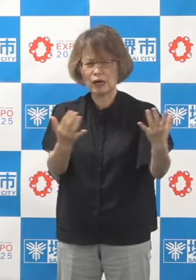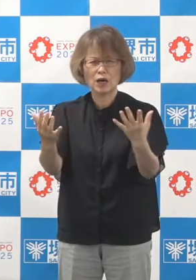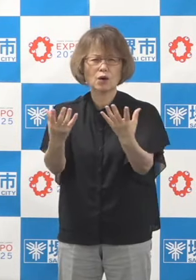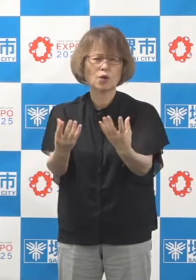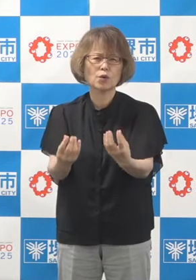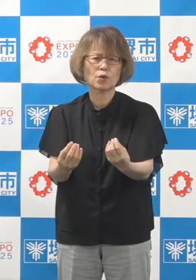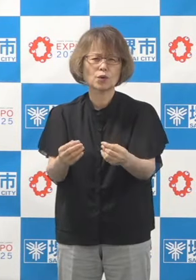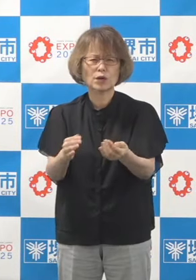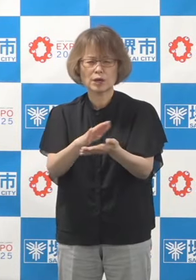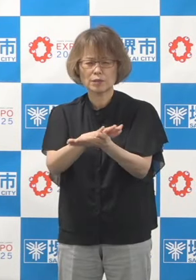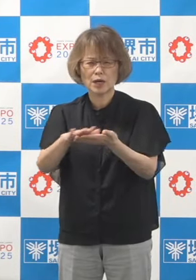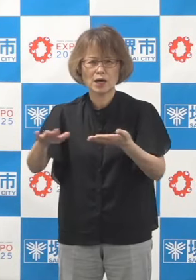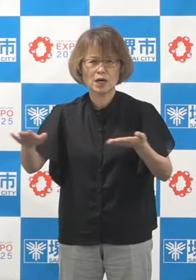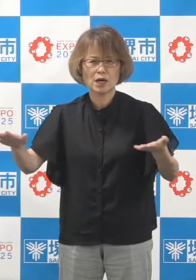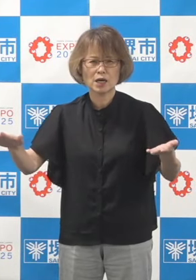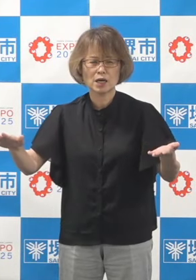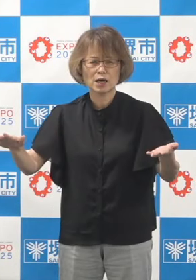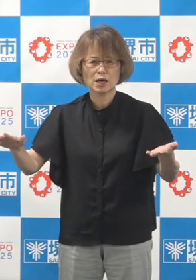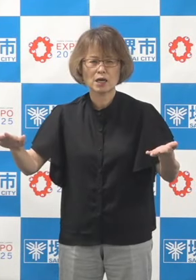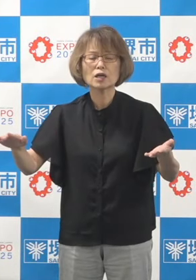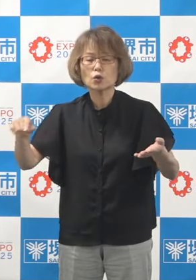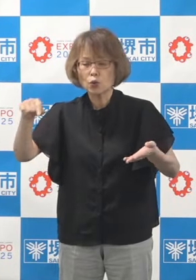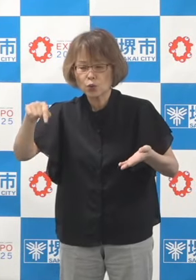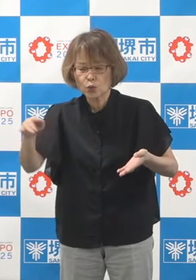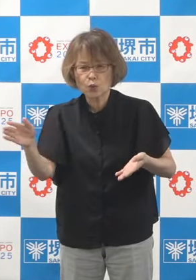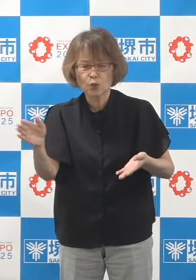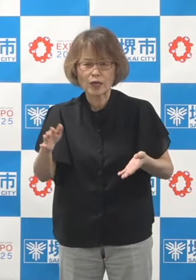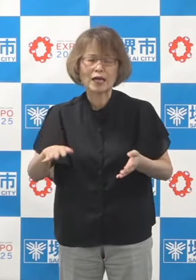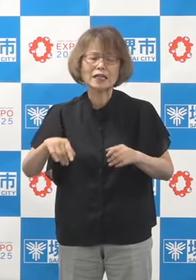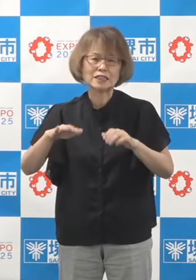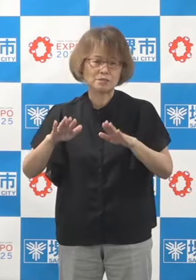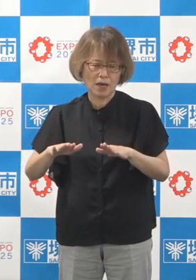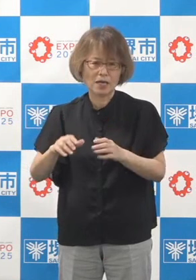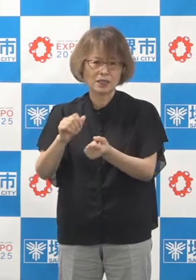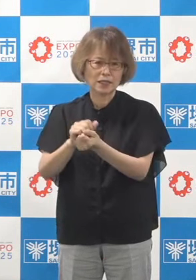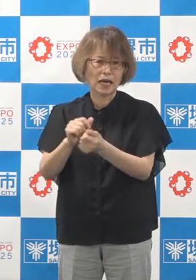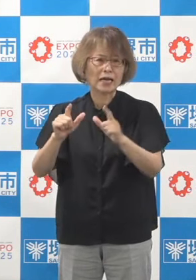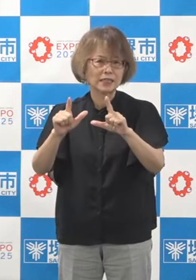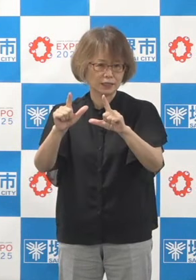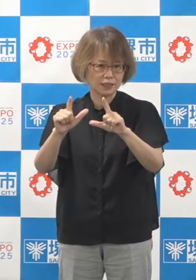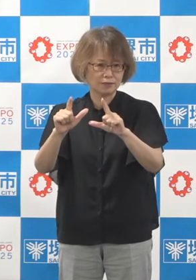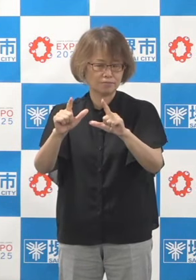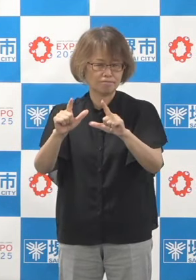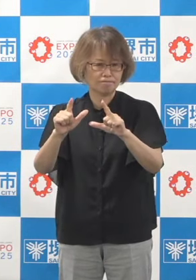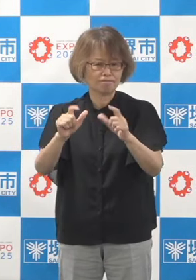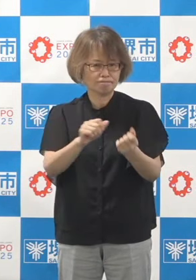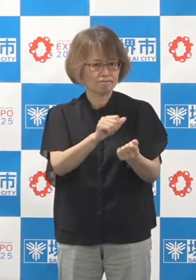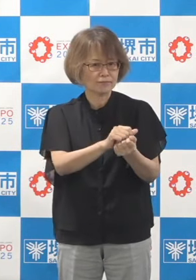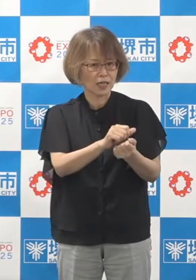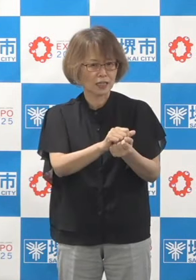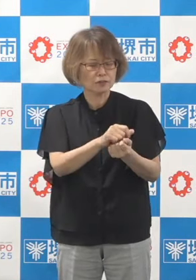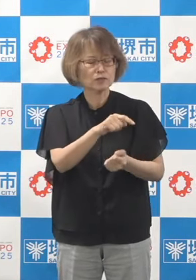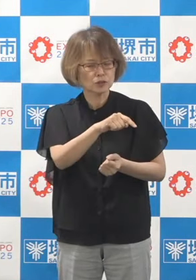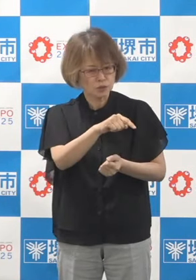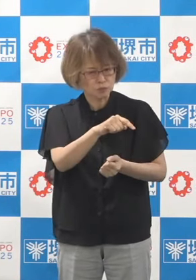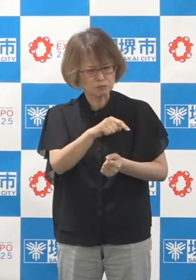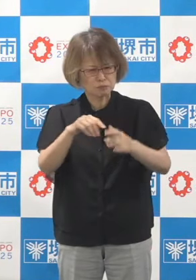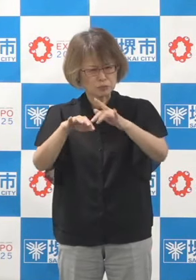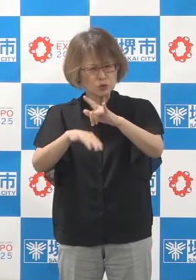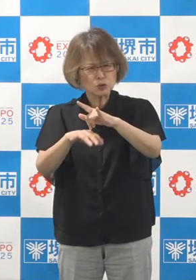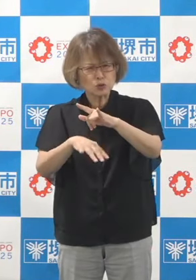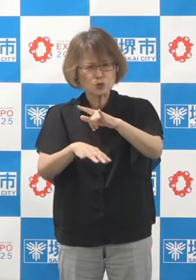ておりますが、ここから今のこの堺東も堺の特に空襲で大きな被害があ